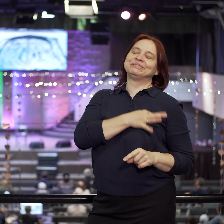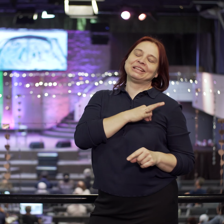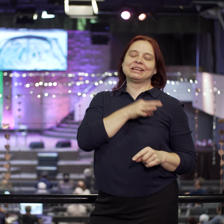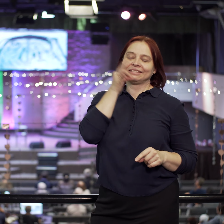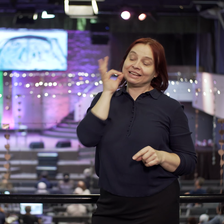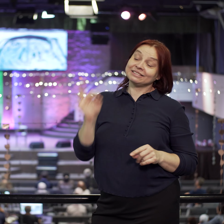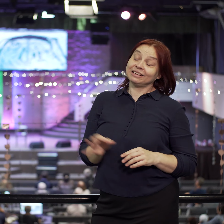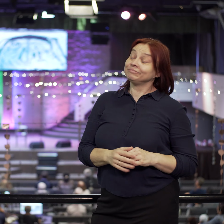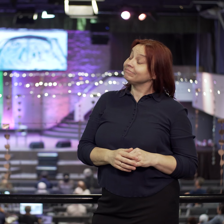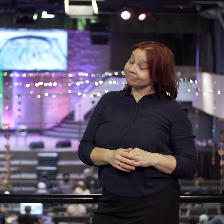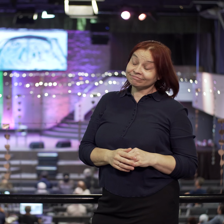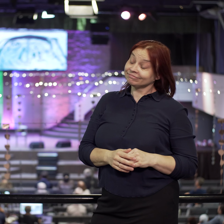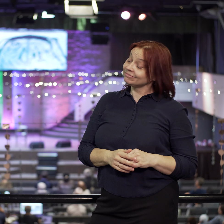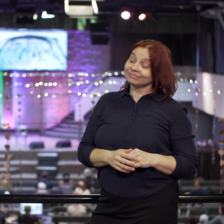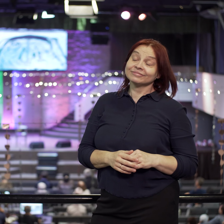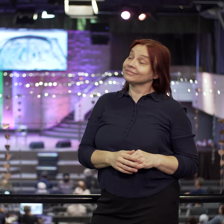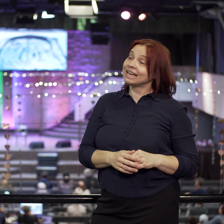он сказал: юридически